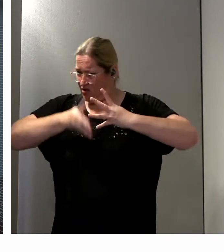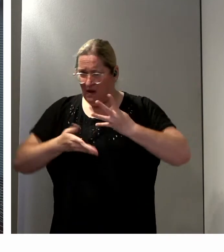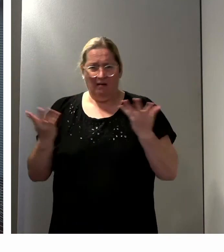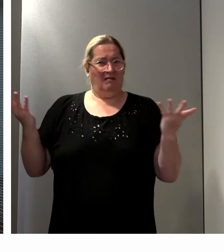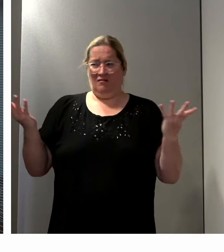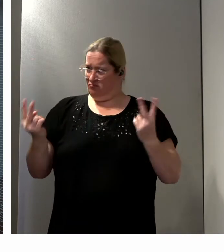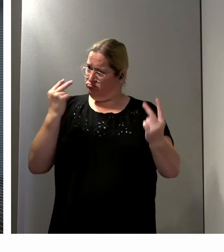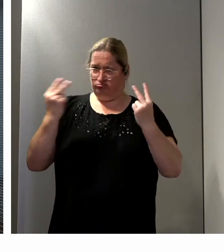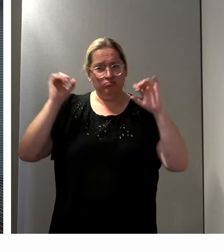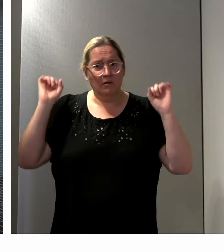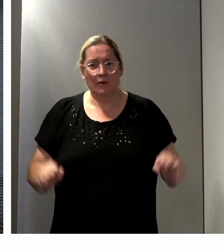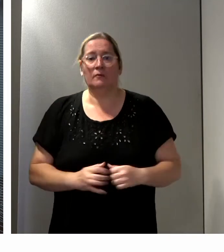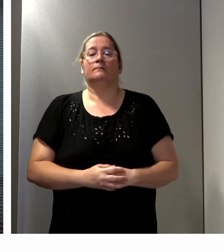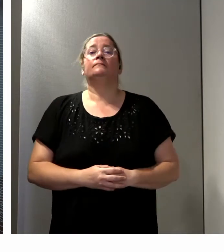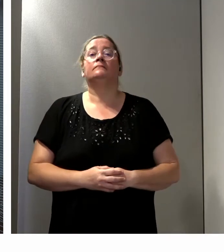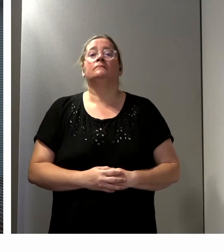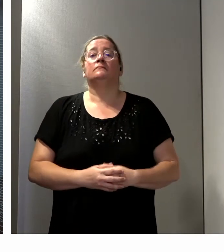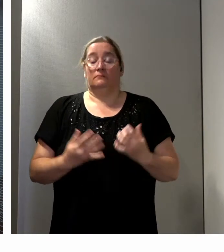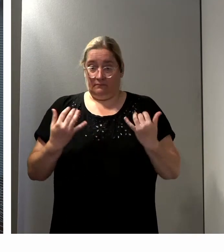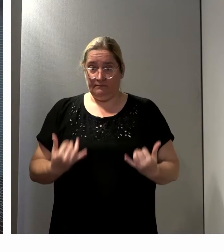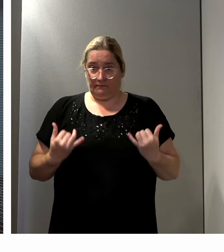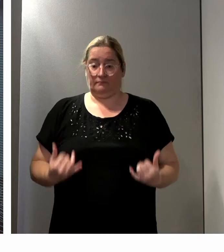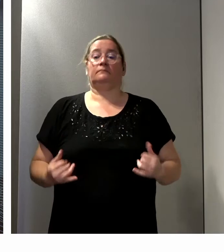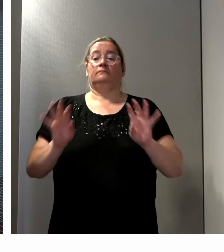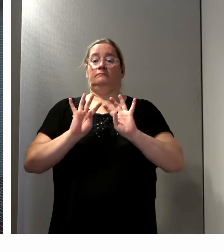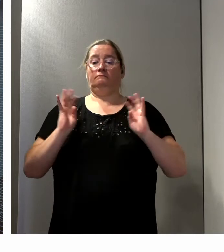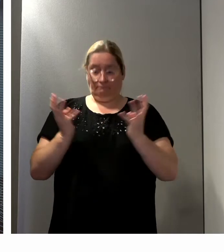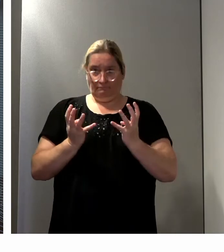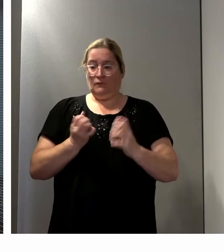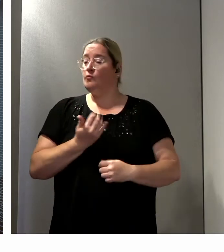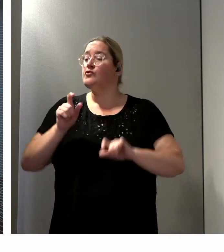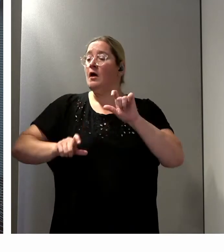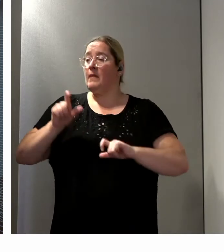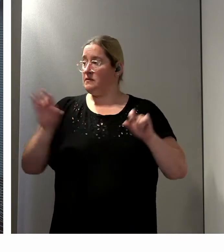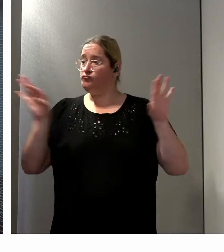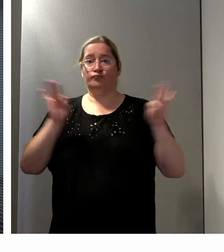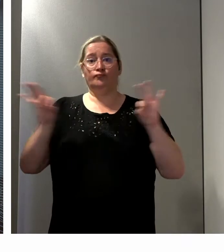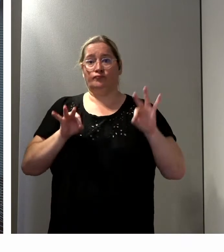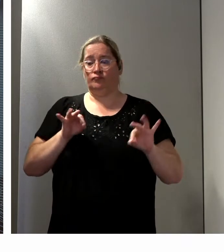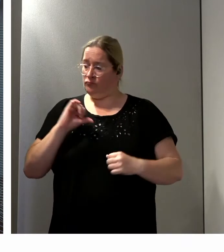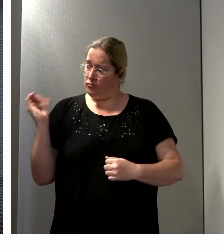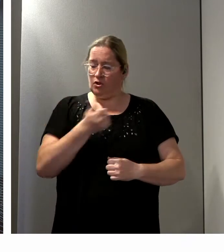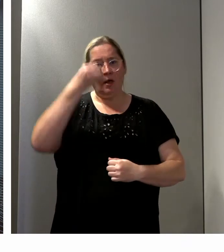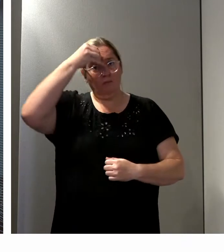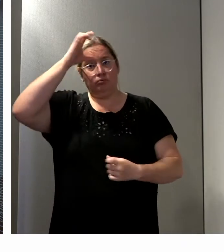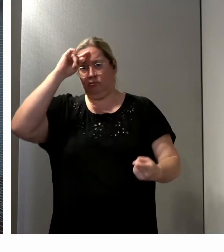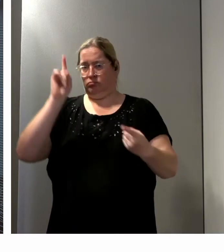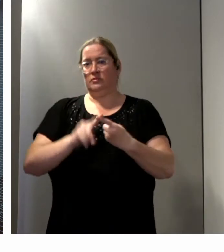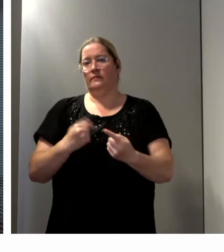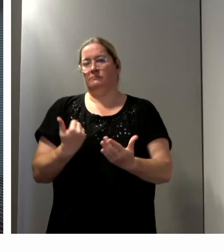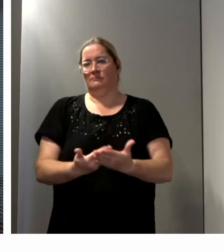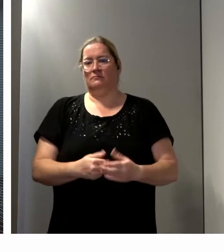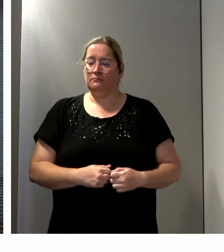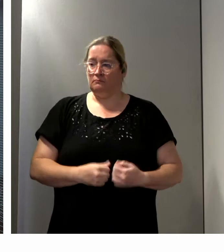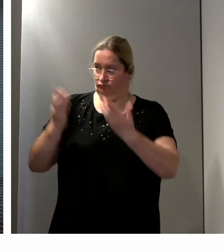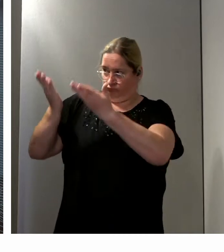donc accompagnée dans cette table ronde par plusieurs intervenants qui connaissent très bien le sujet. Alors, tout d'abord, à